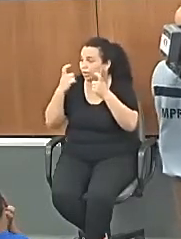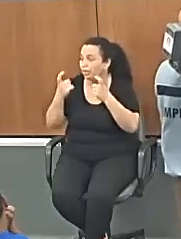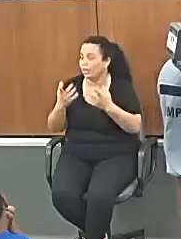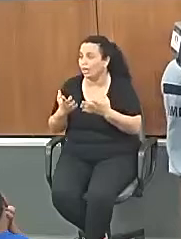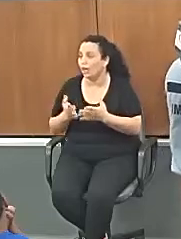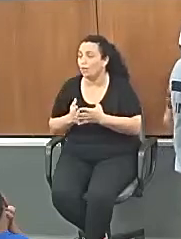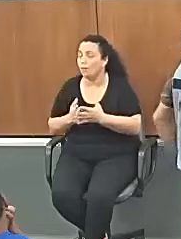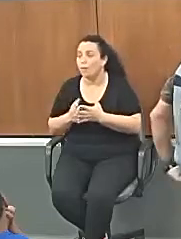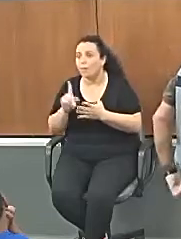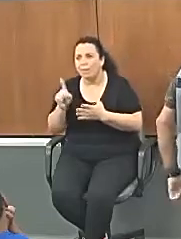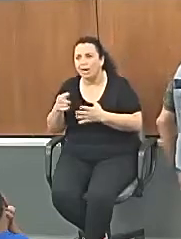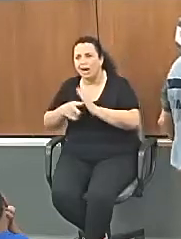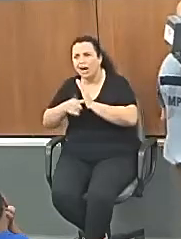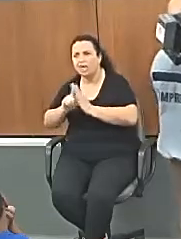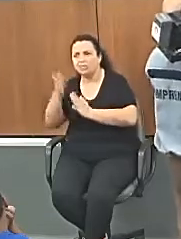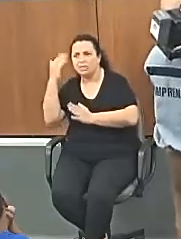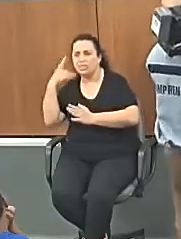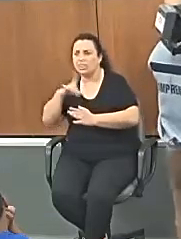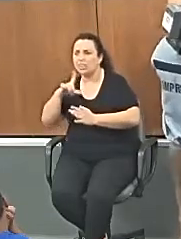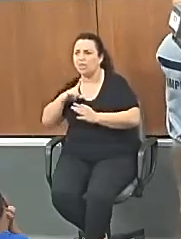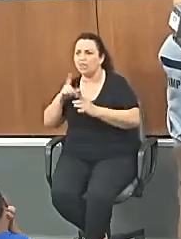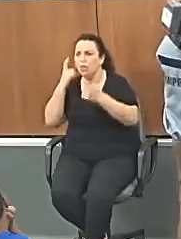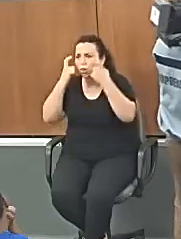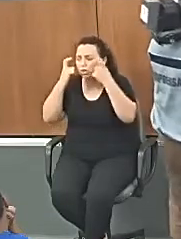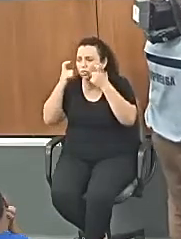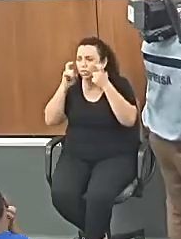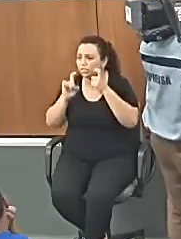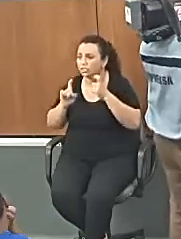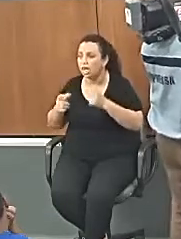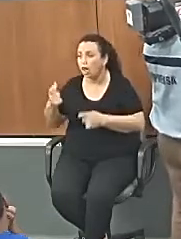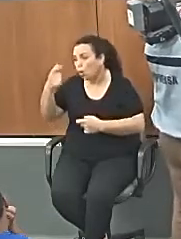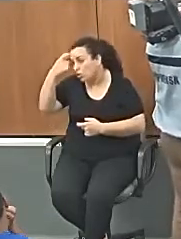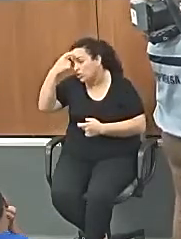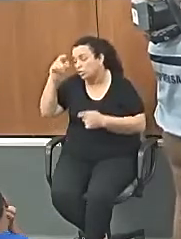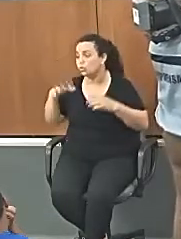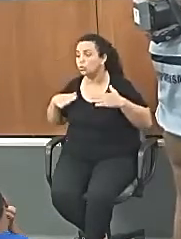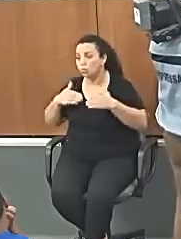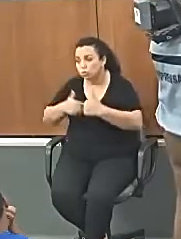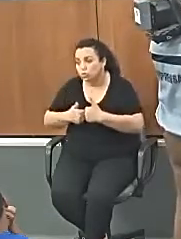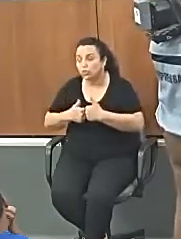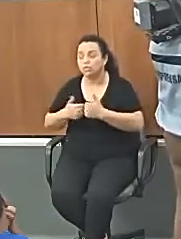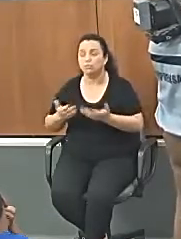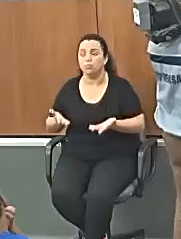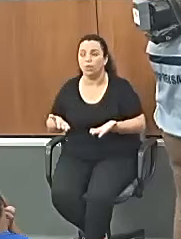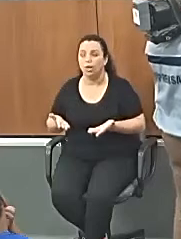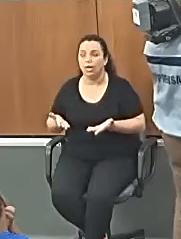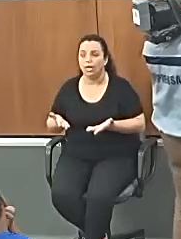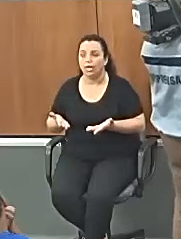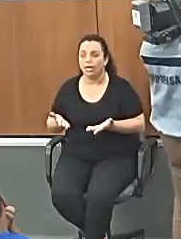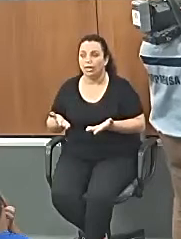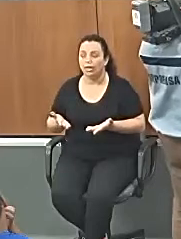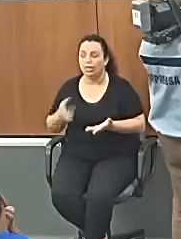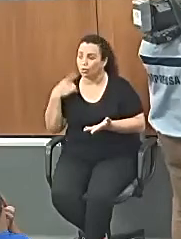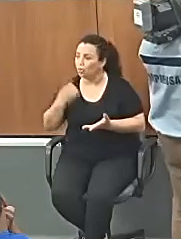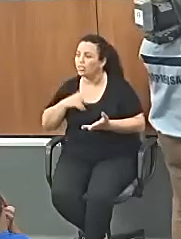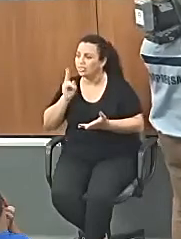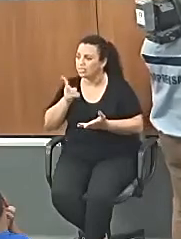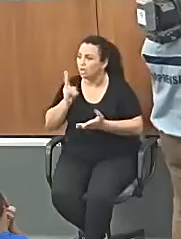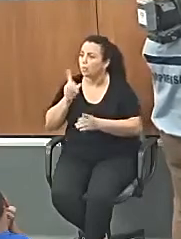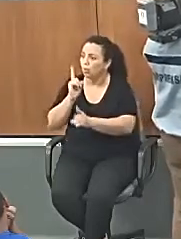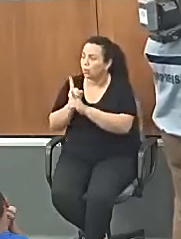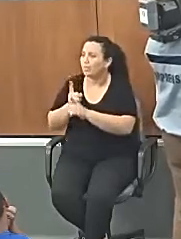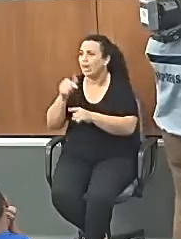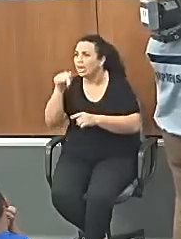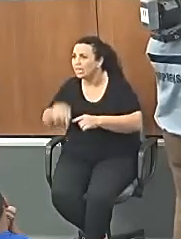conscientização do autismo que o doutor luís também esteve presente vai encontrar algumas vezes não só aqui como talvez no fórum nós